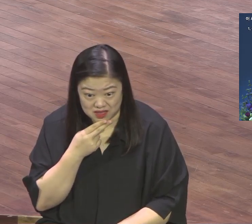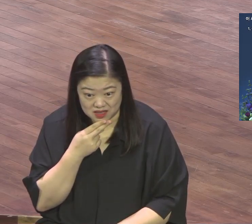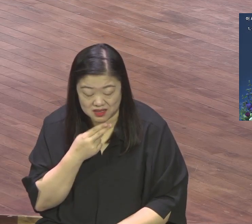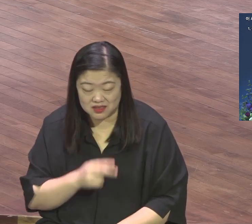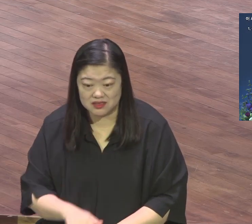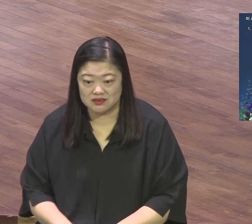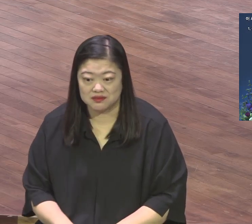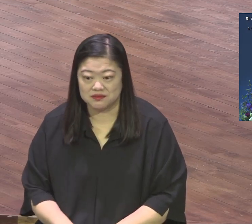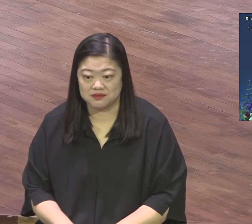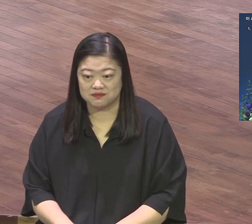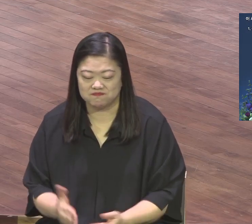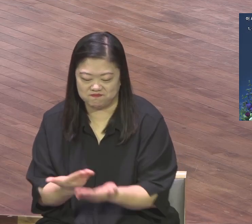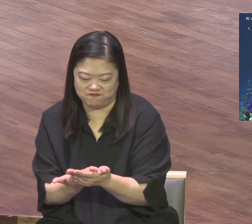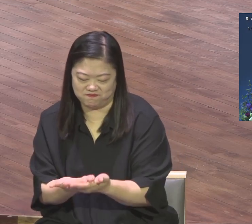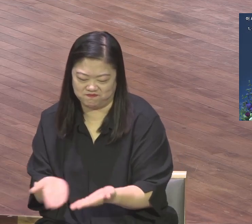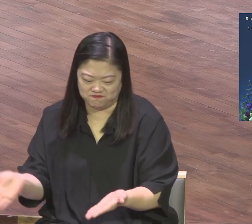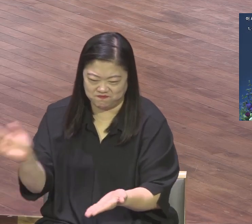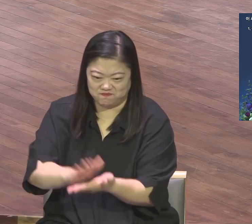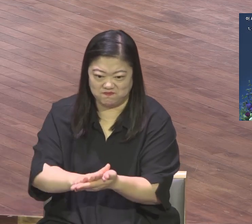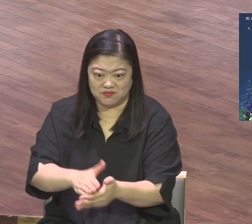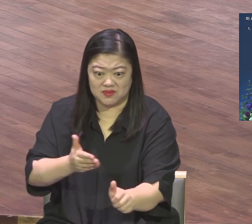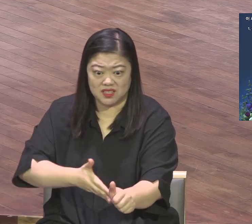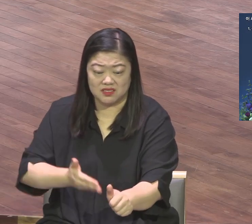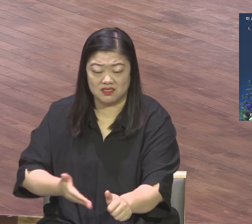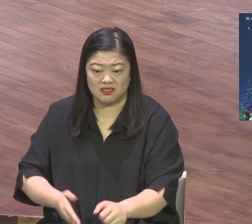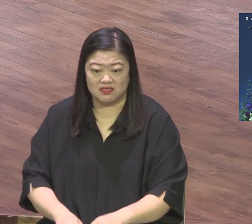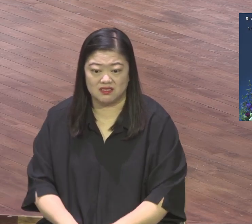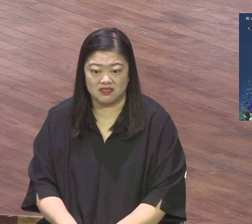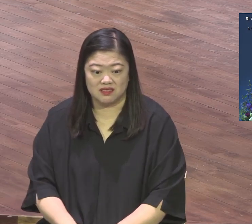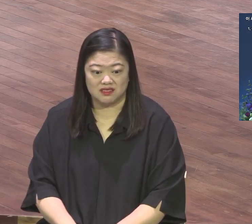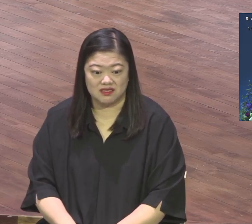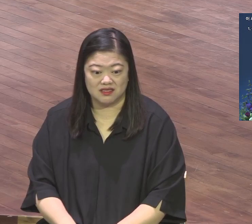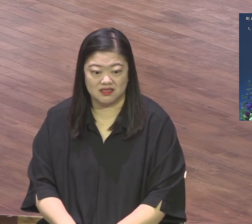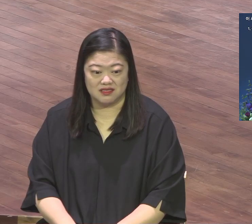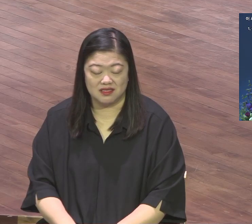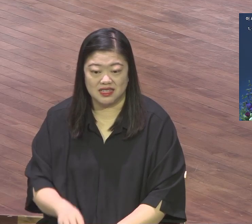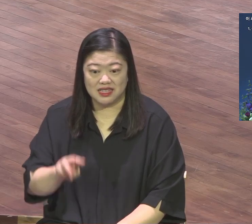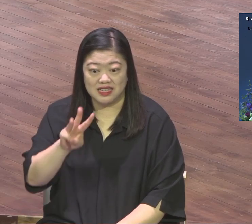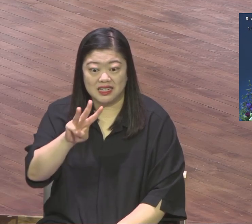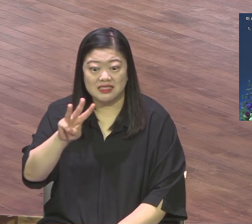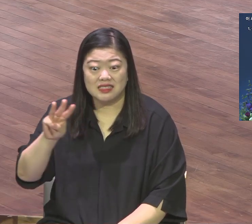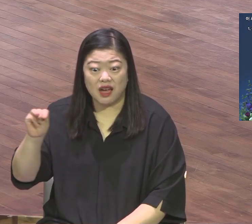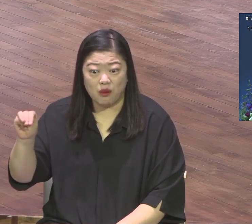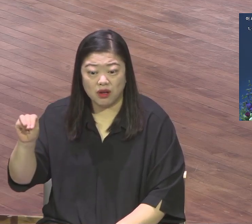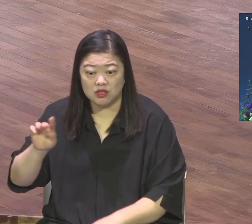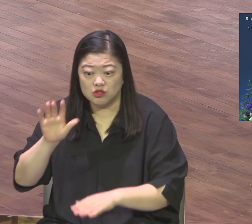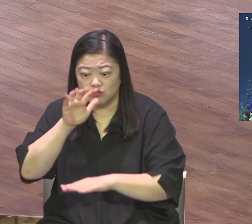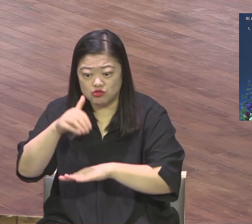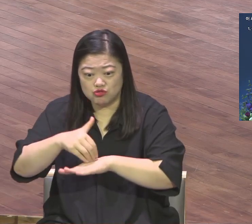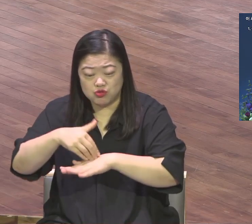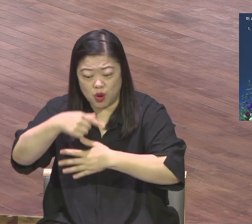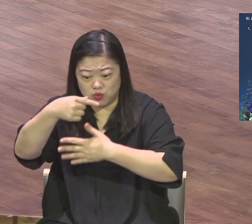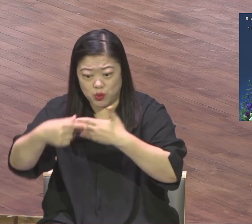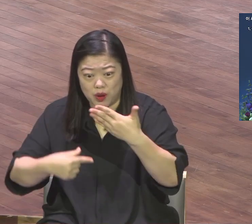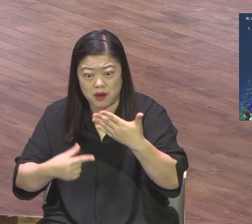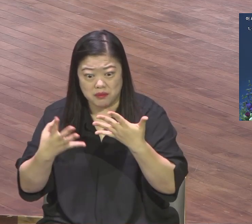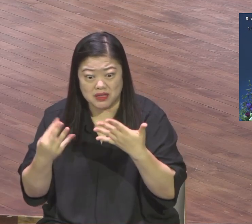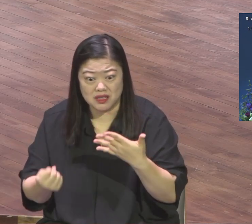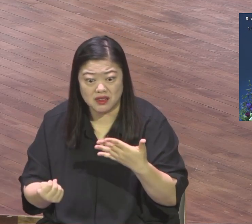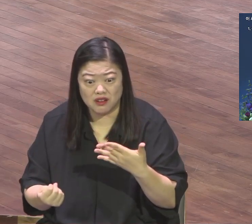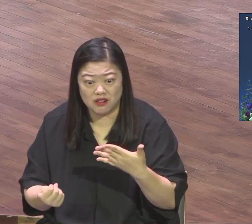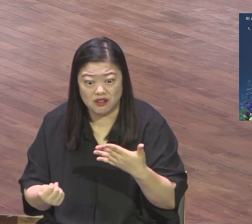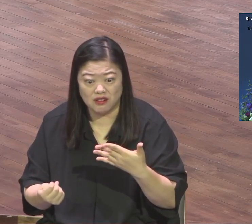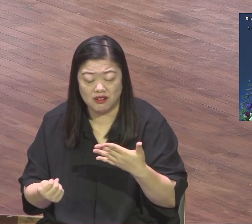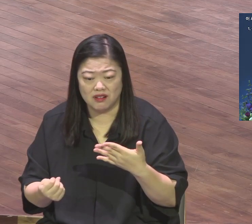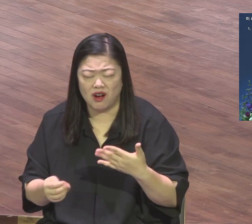앞에 3년 이상 다니는데 이렇게 훈련이 많고 잘 안 되면 새 가족부 다시 들어가서 영접 메시지 어떻게 하는가